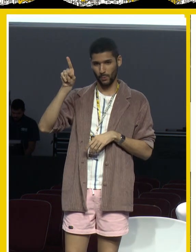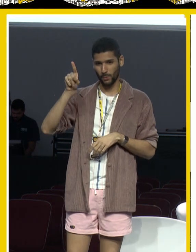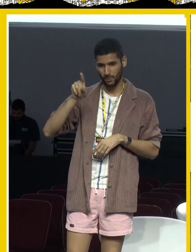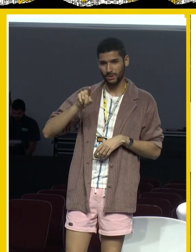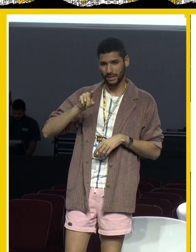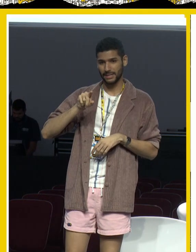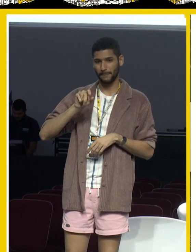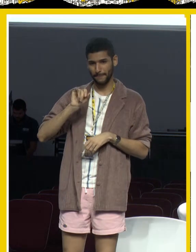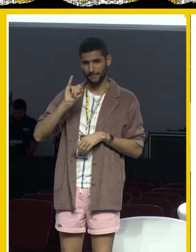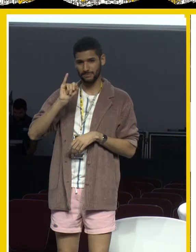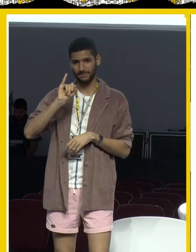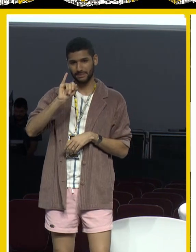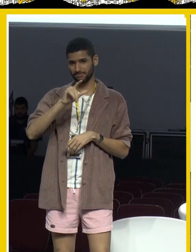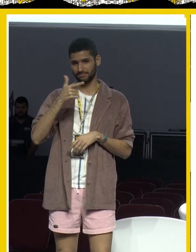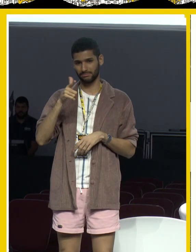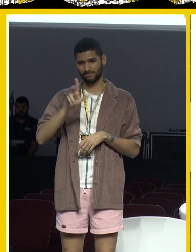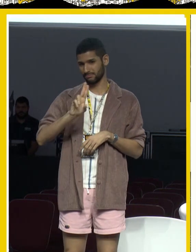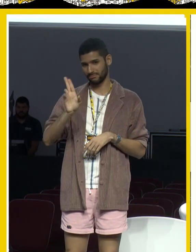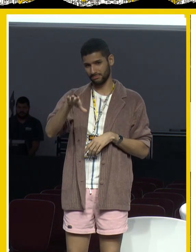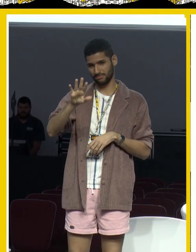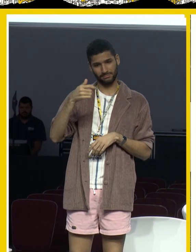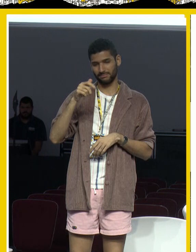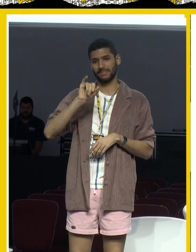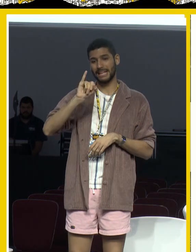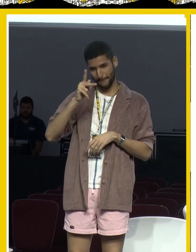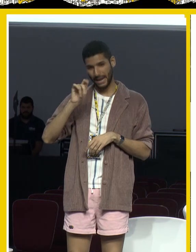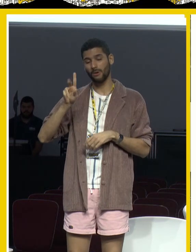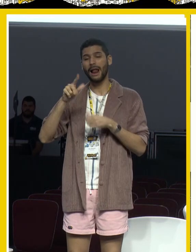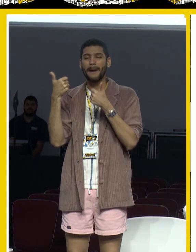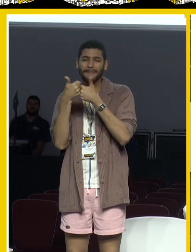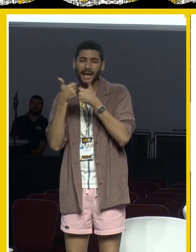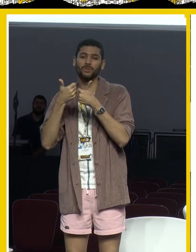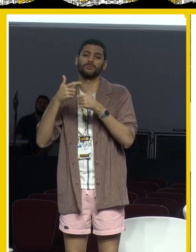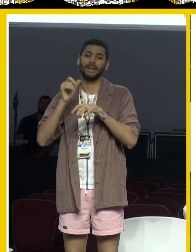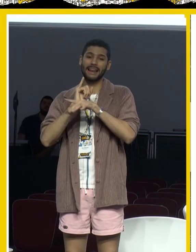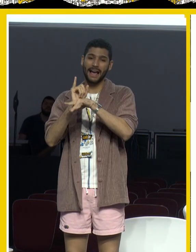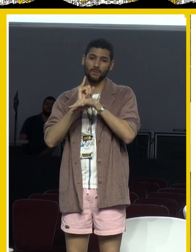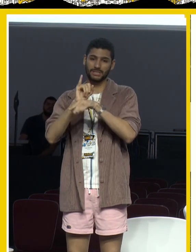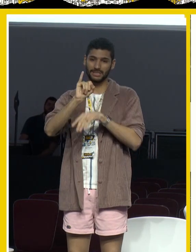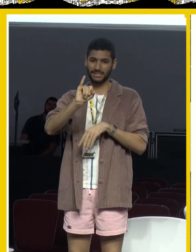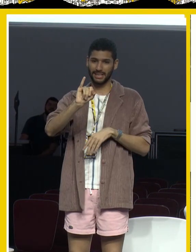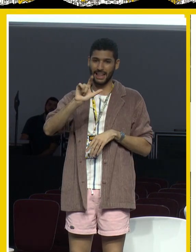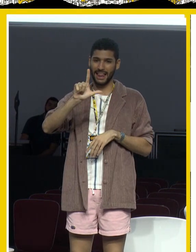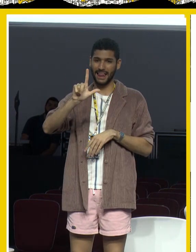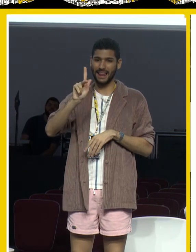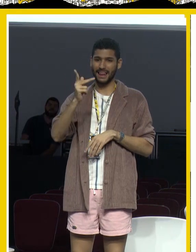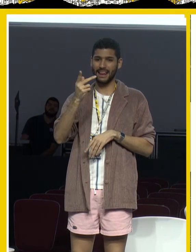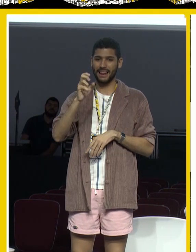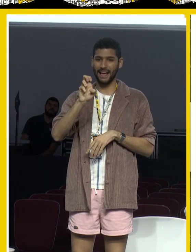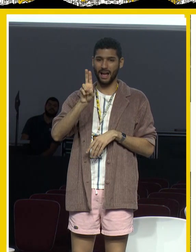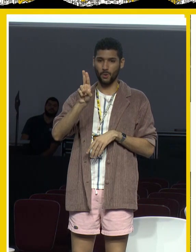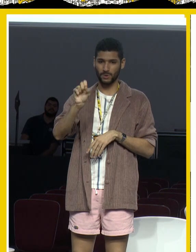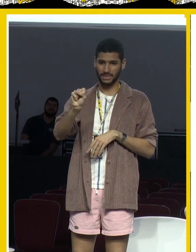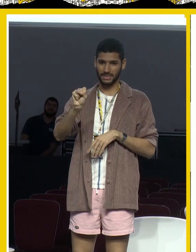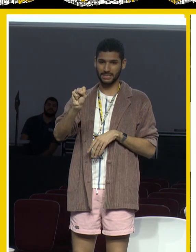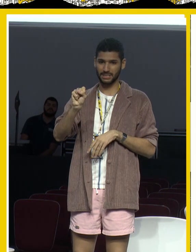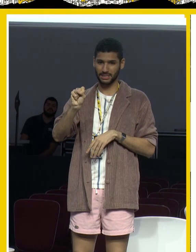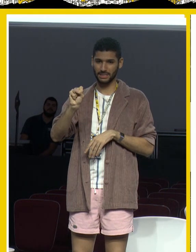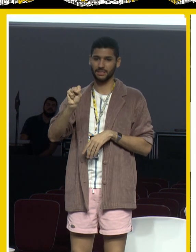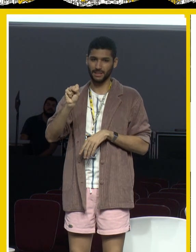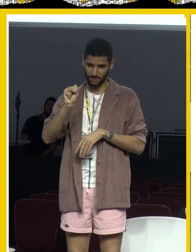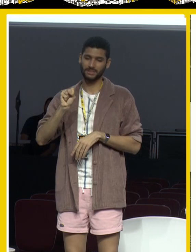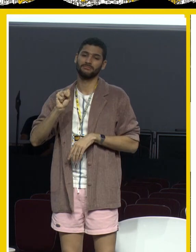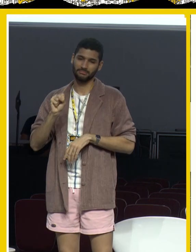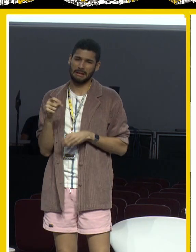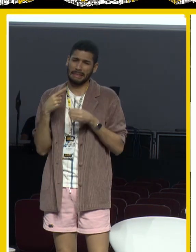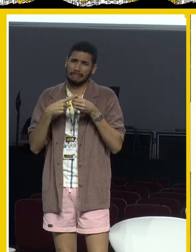no lugar e piau na bahia e ipiaú na bahia é próximo